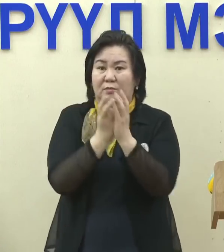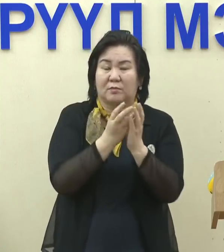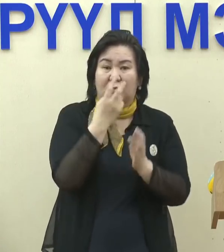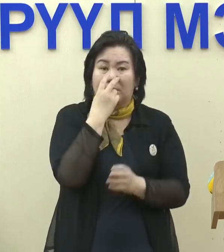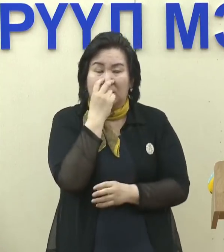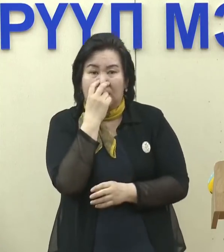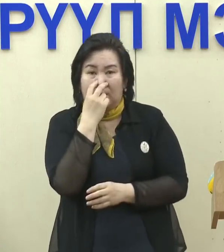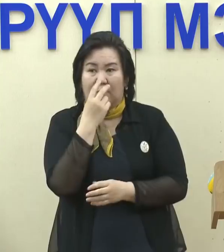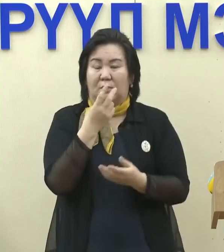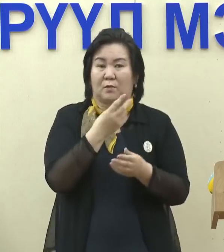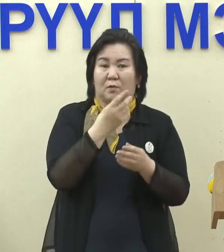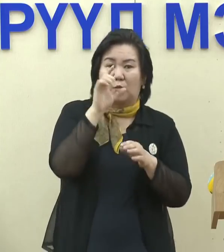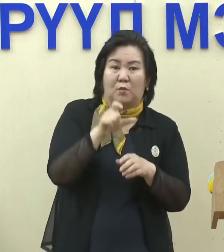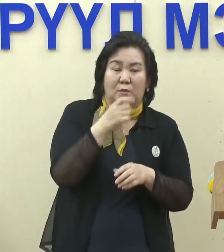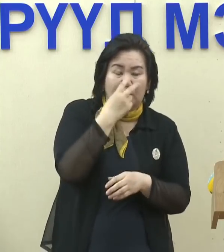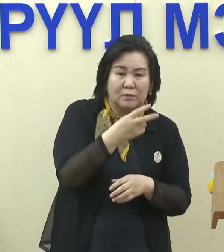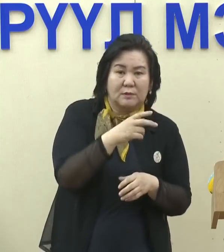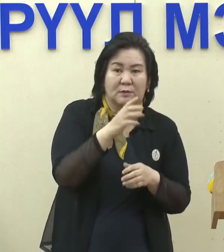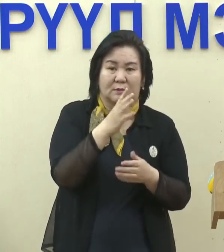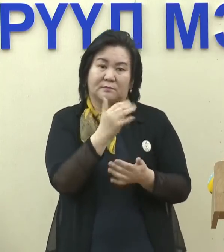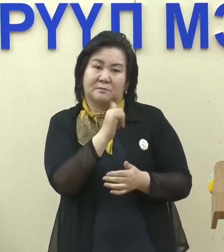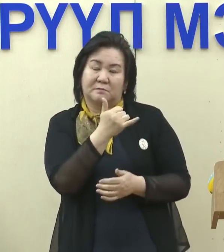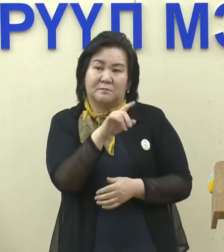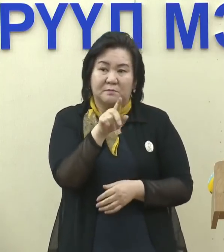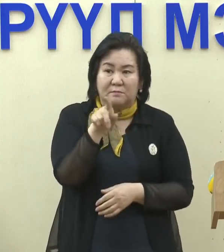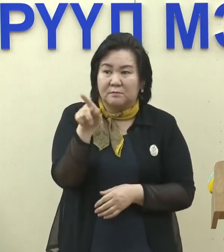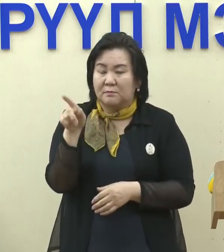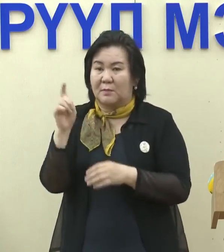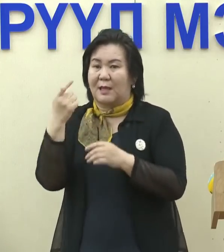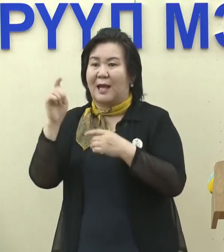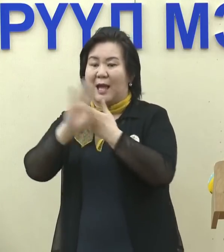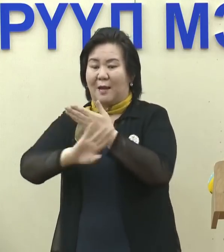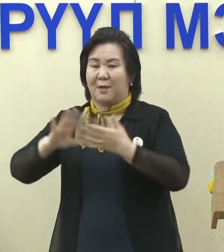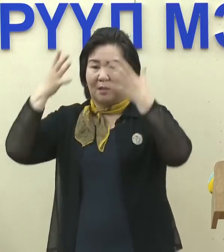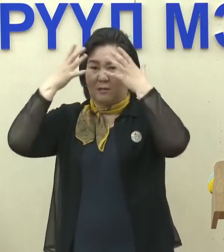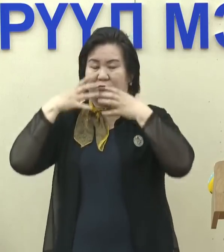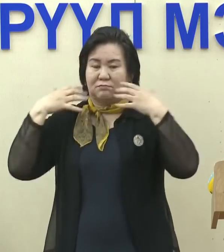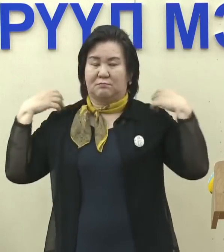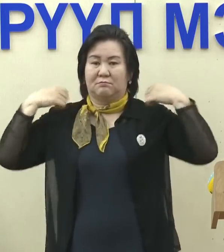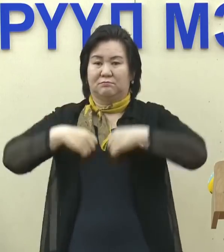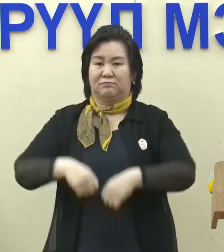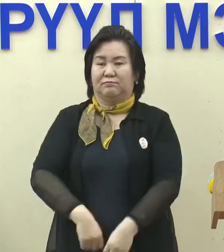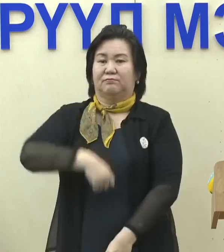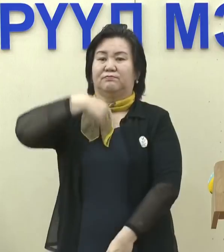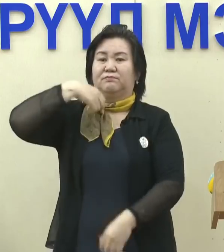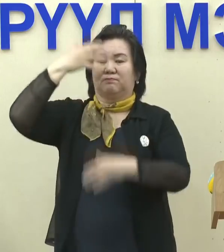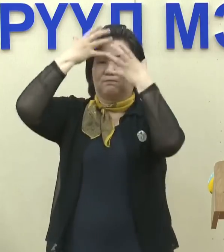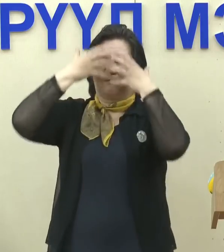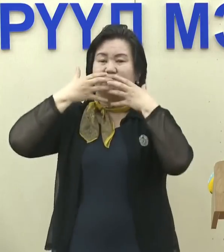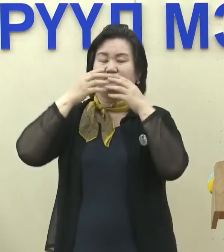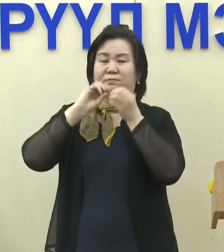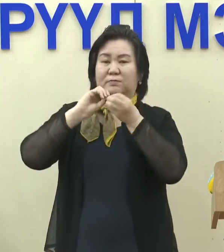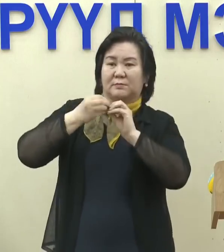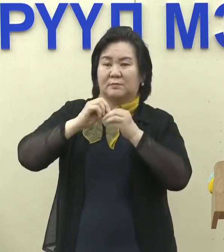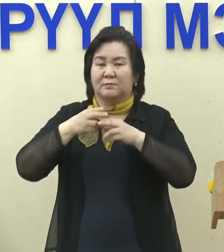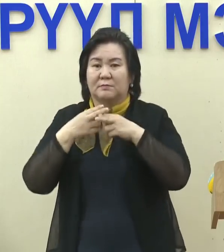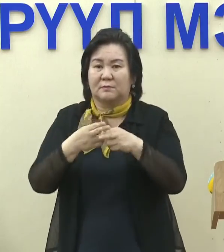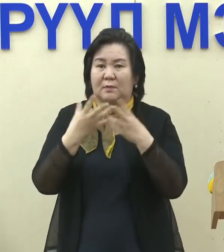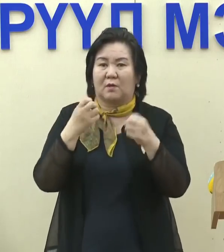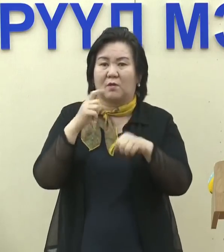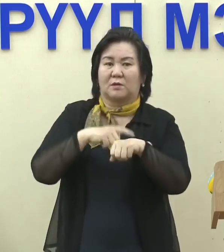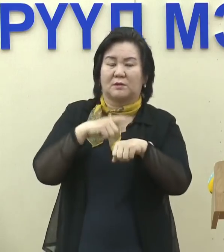мөн бас хүний нөөцийнхөө байдлыг харгалзаж байгаагаас гадна хамгаалах хувцастай одоо тэр битүү хувцастай эмч хэр зэрэг одоо олон